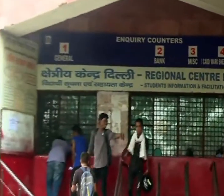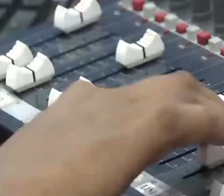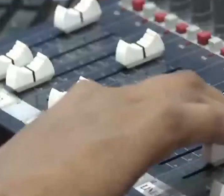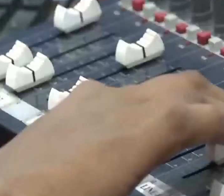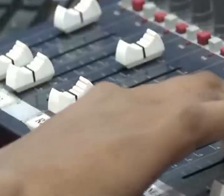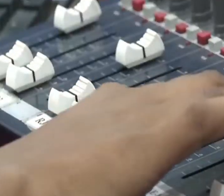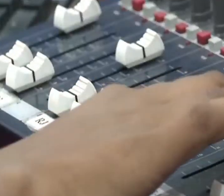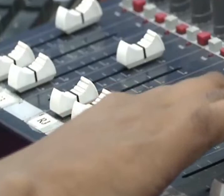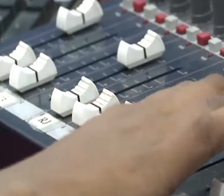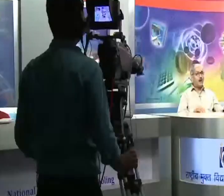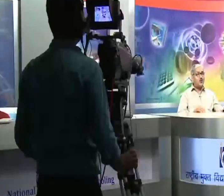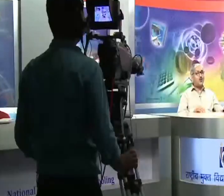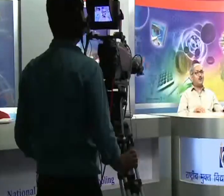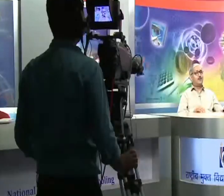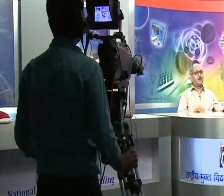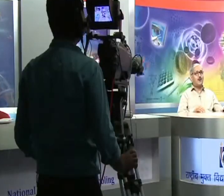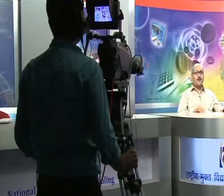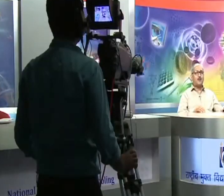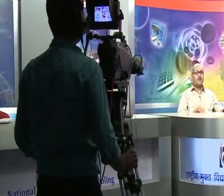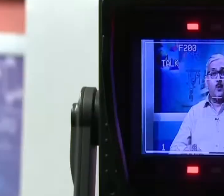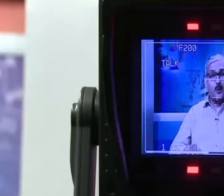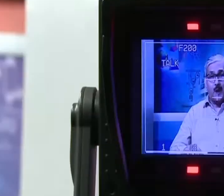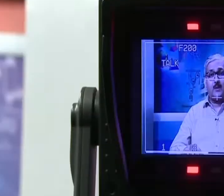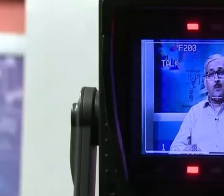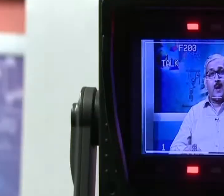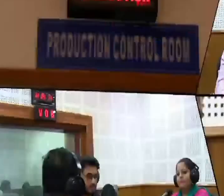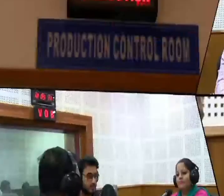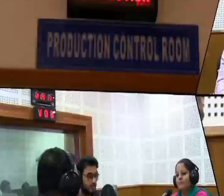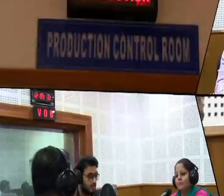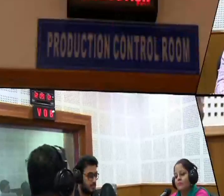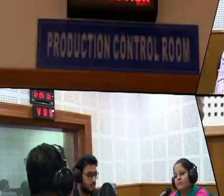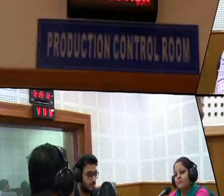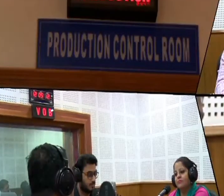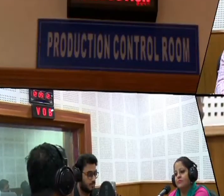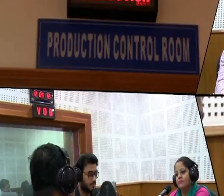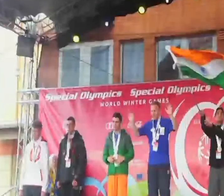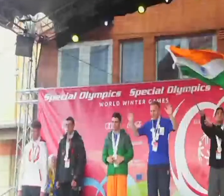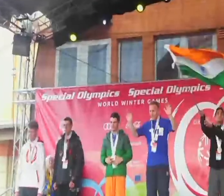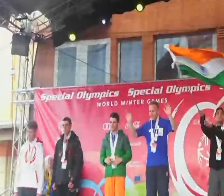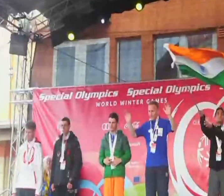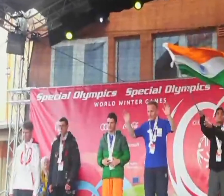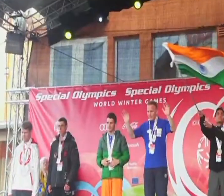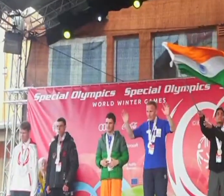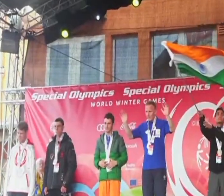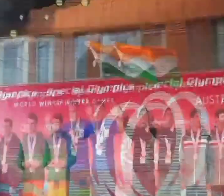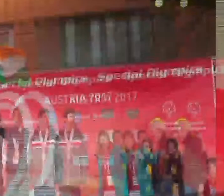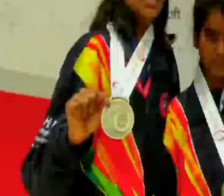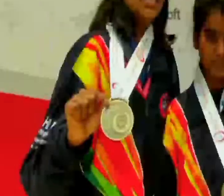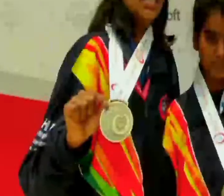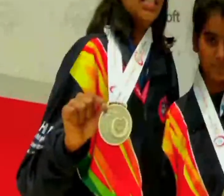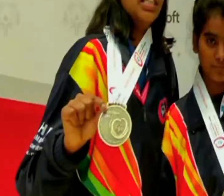जीत स्वयं बने हम अपना रास्ता स्वयं